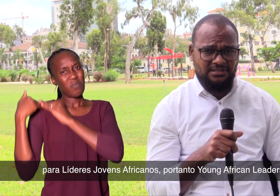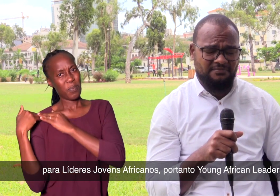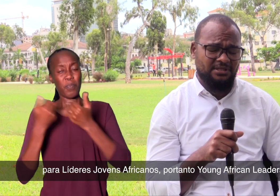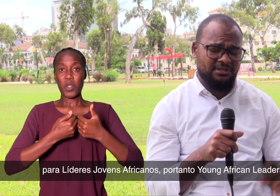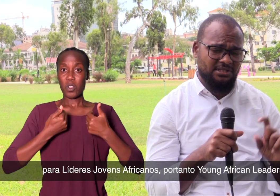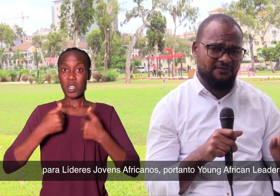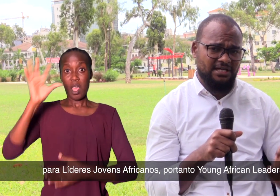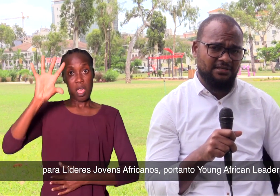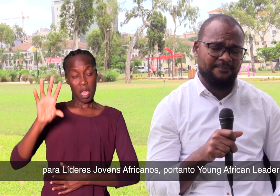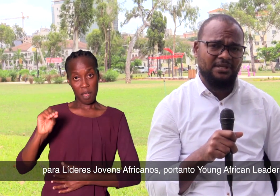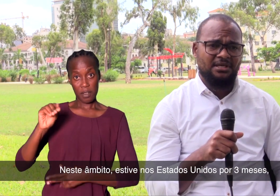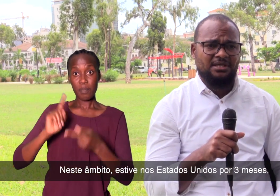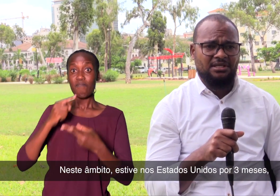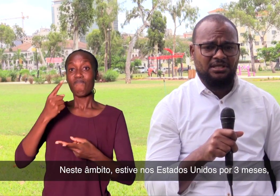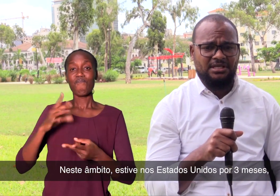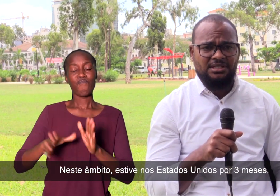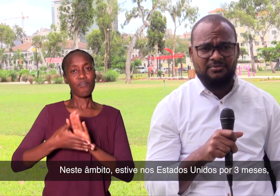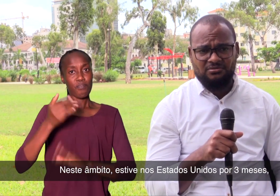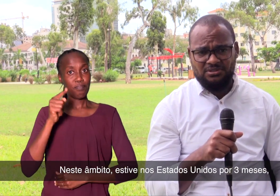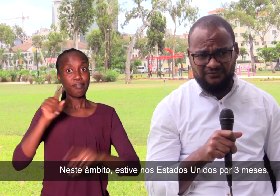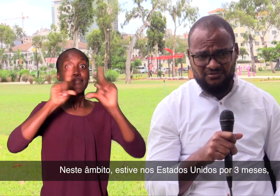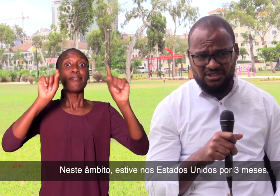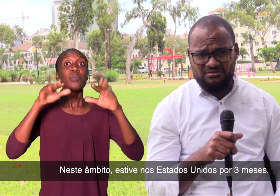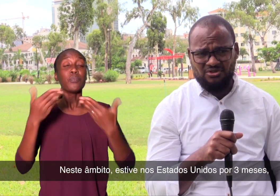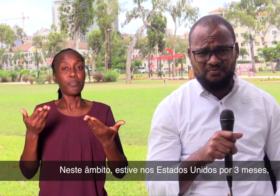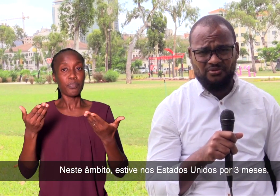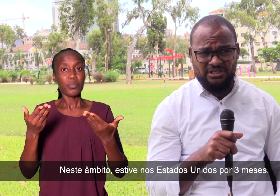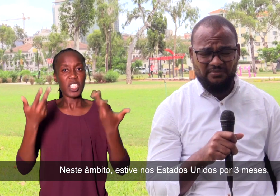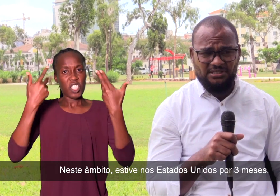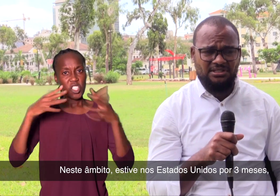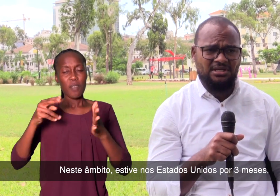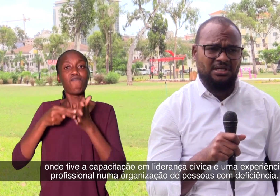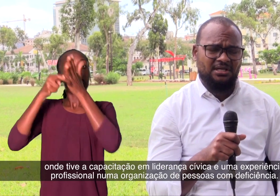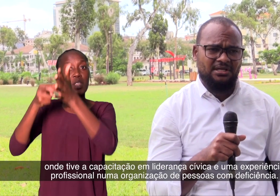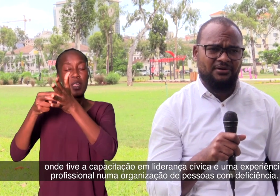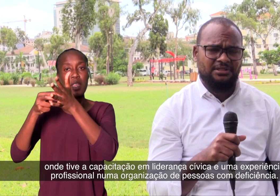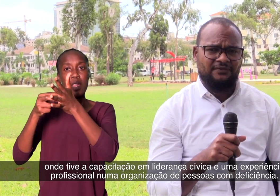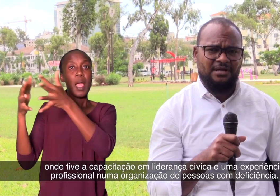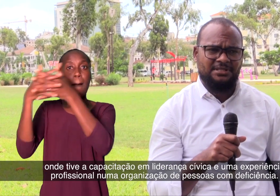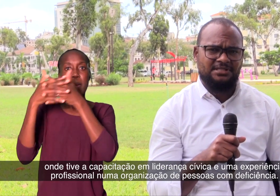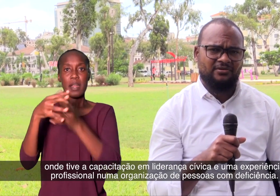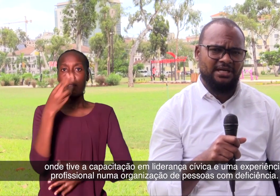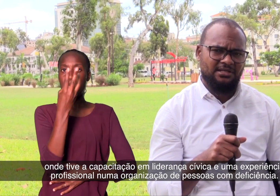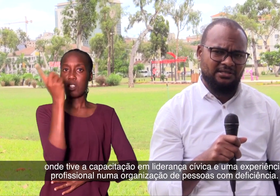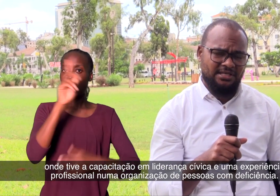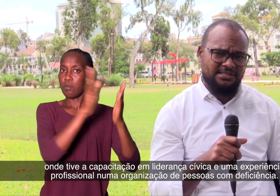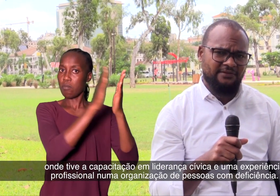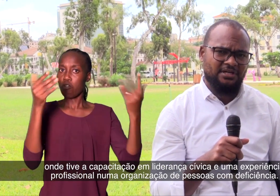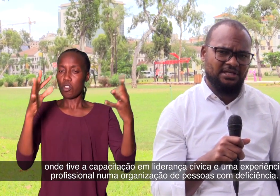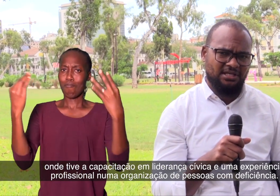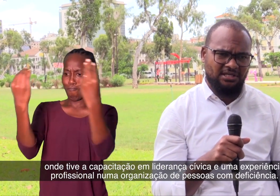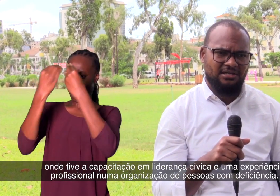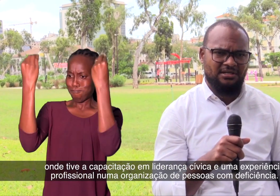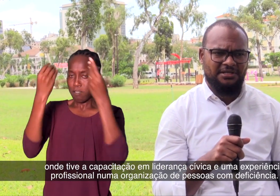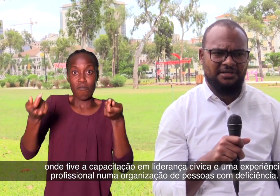African Leaders, portanto, iniciativa YALI. E neste âmbito estive nos Estados Unidos por três meses, onde tive a capacitação em liderança